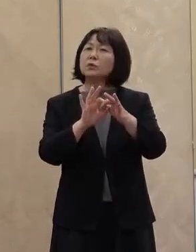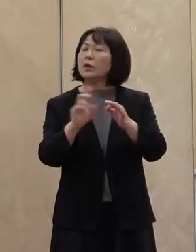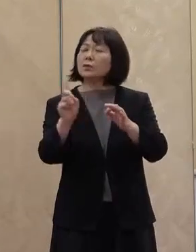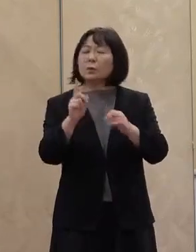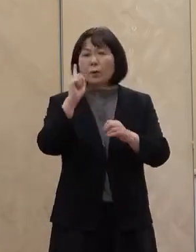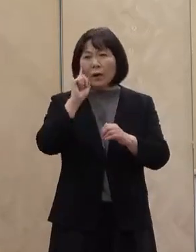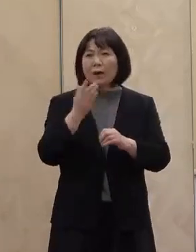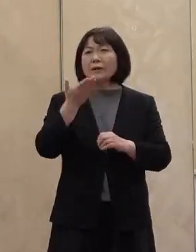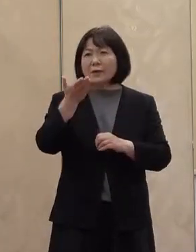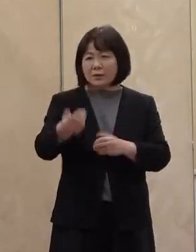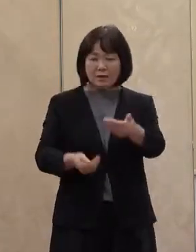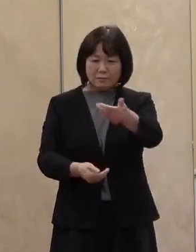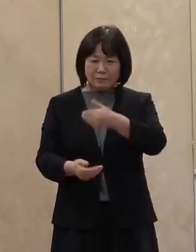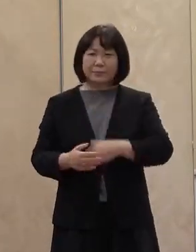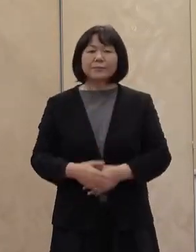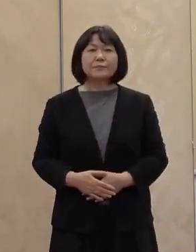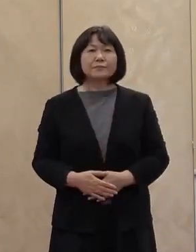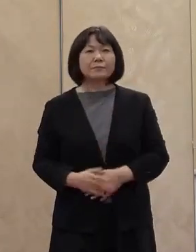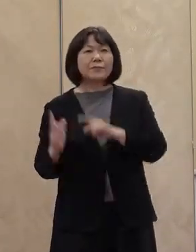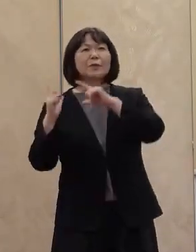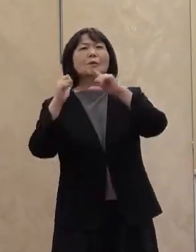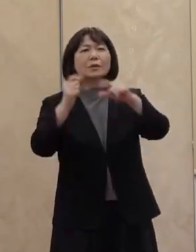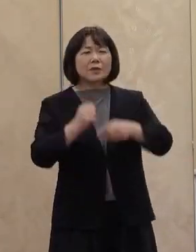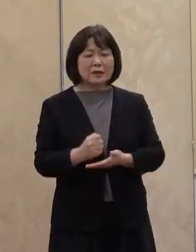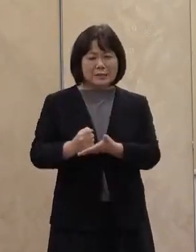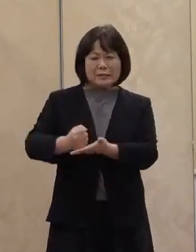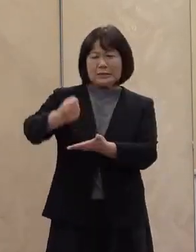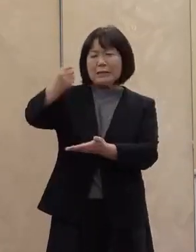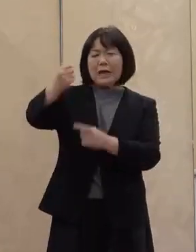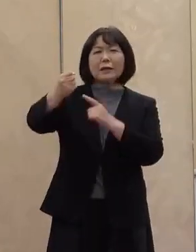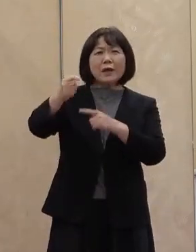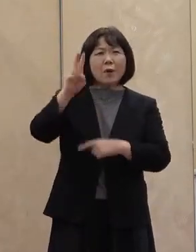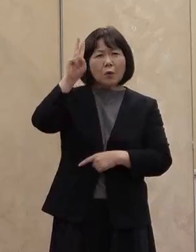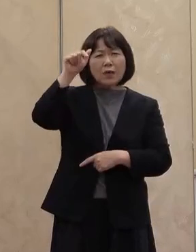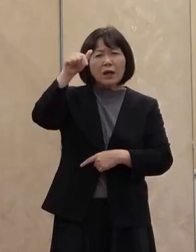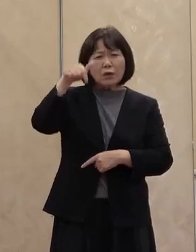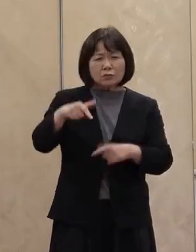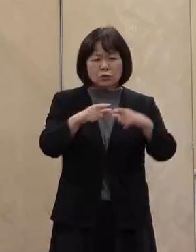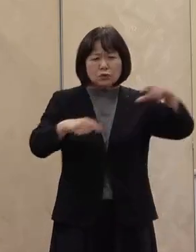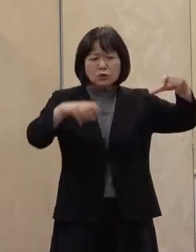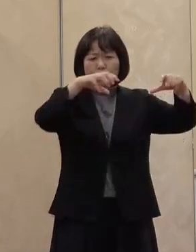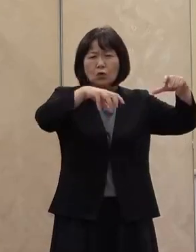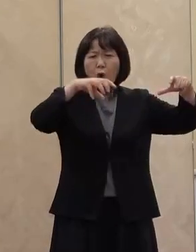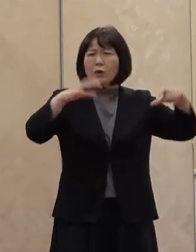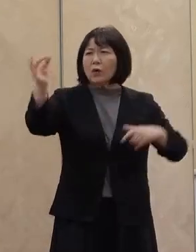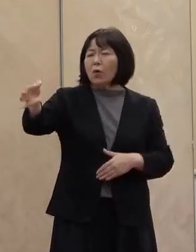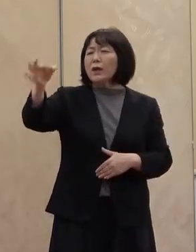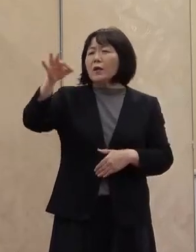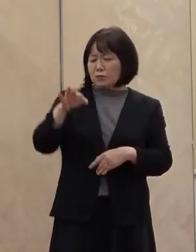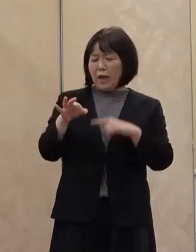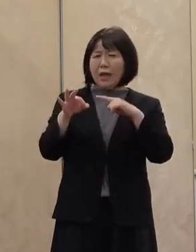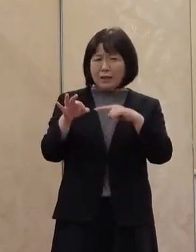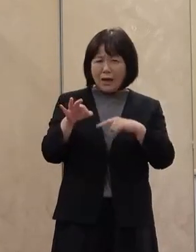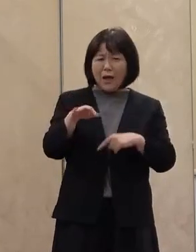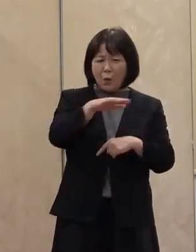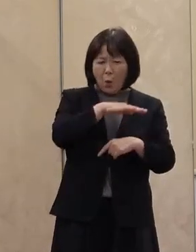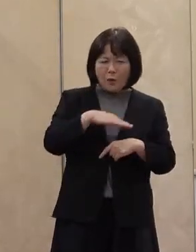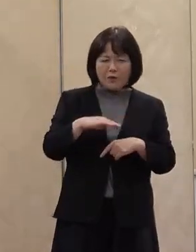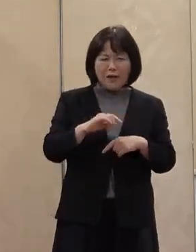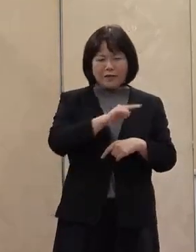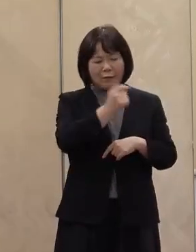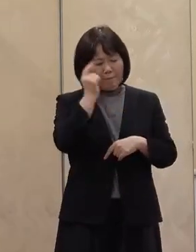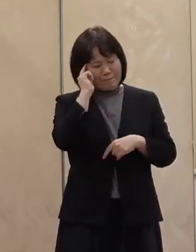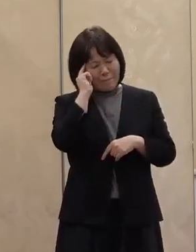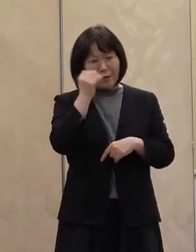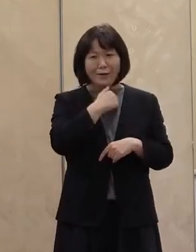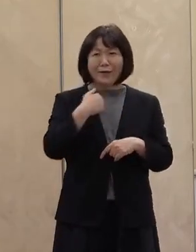どのようにお考えでしょうか。 まあ、財源を大阪府とか都道府県に渡してくれたらこっちでもっといろいろ考えれるなとは思い